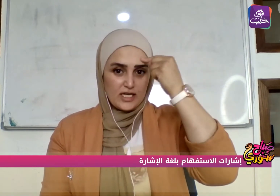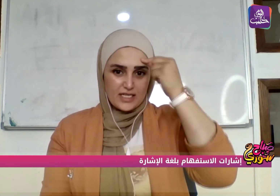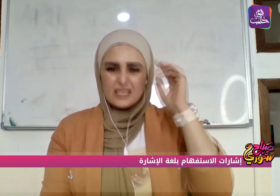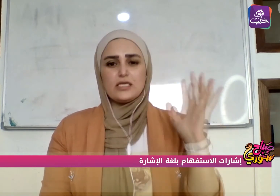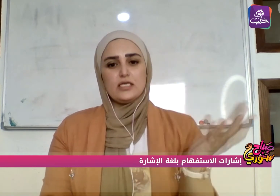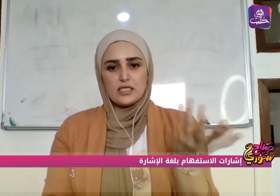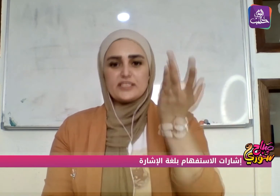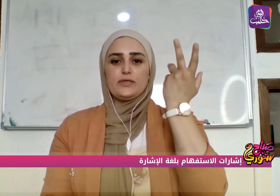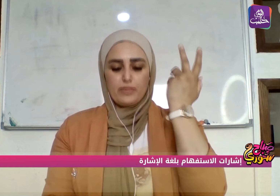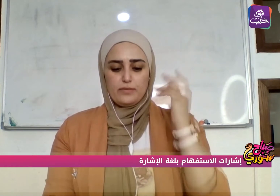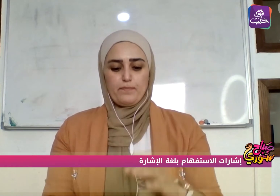زي النصيب.